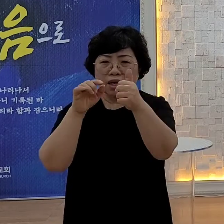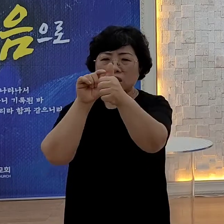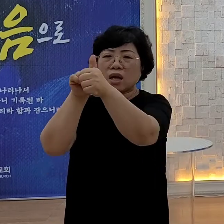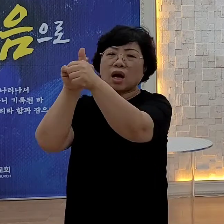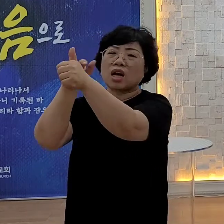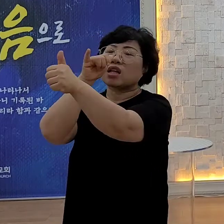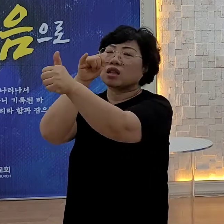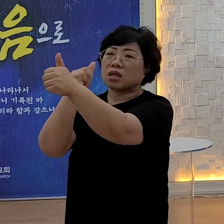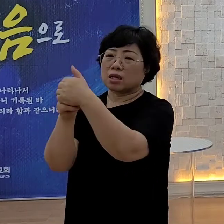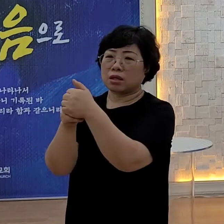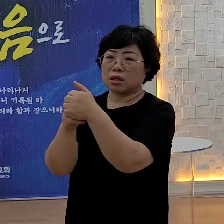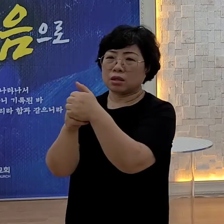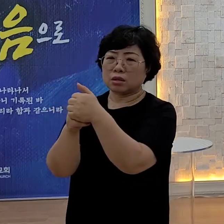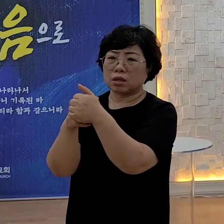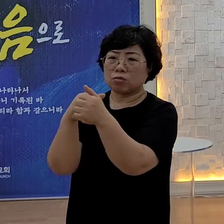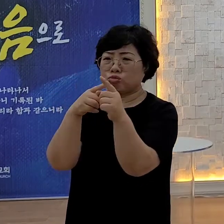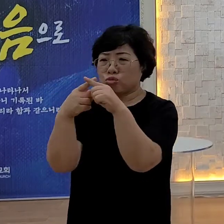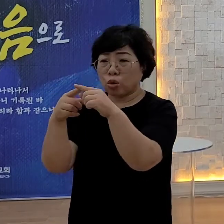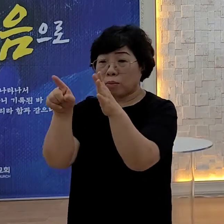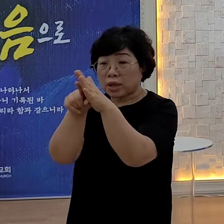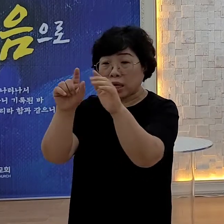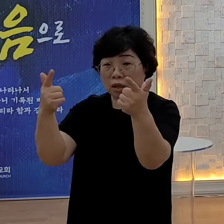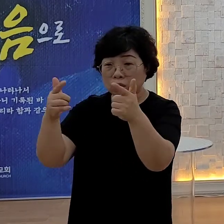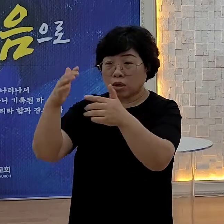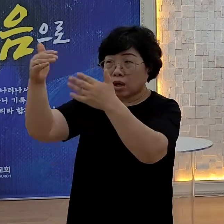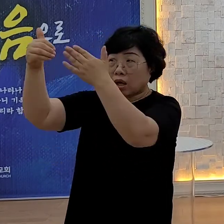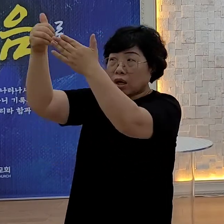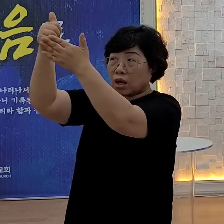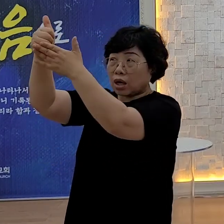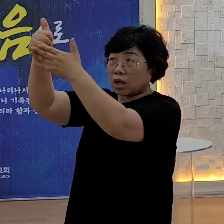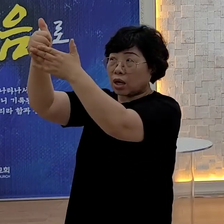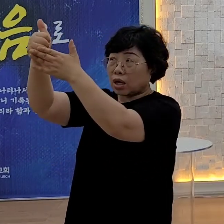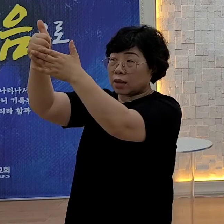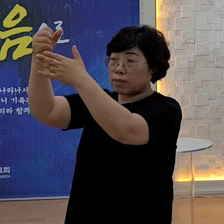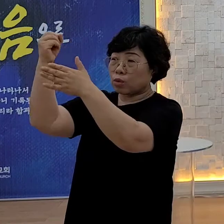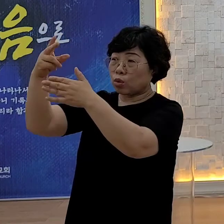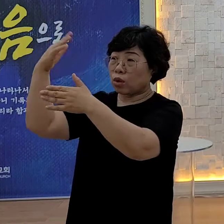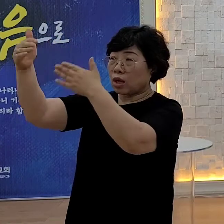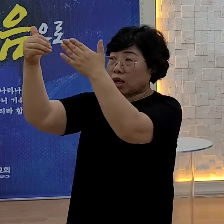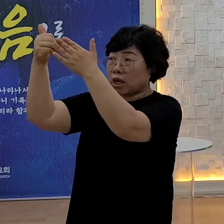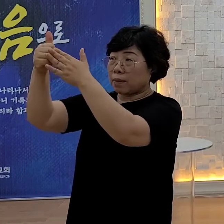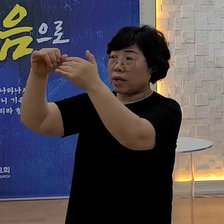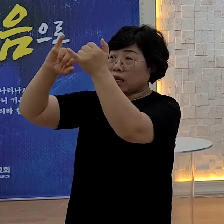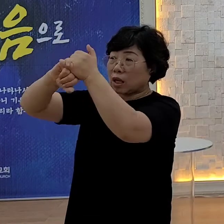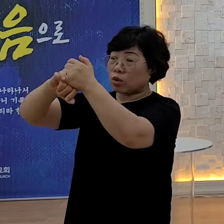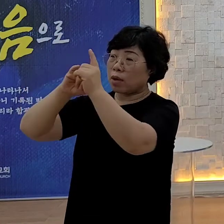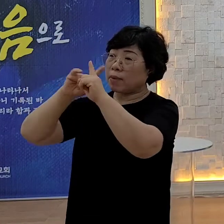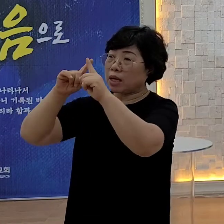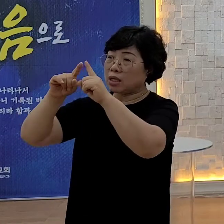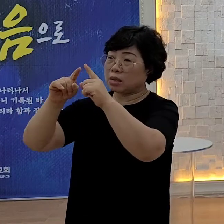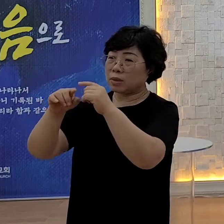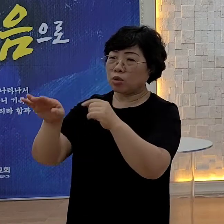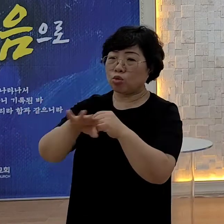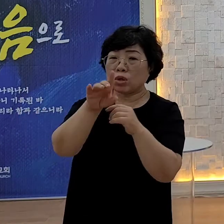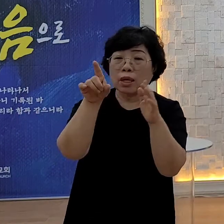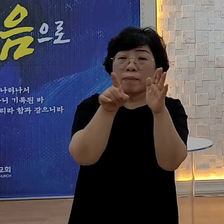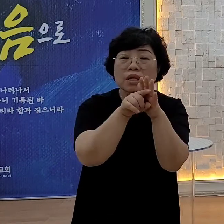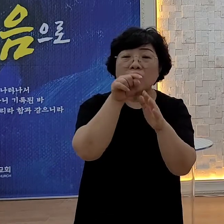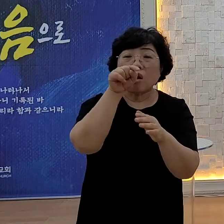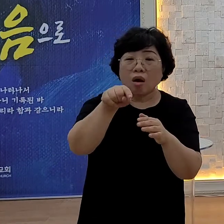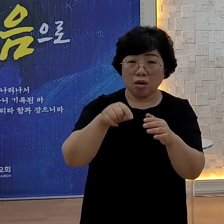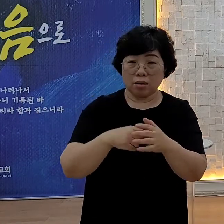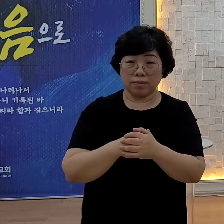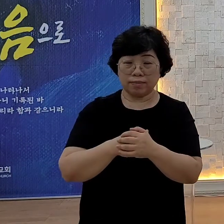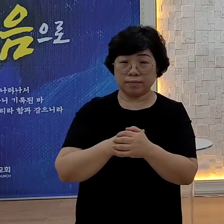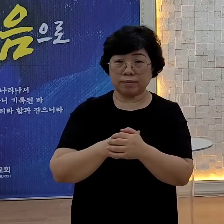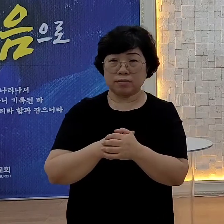대상. 뭐냐? 하나님과 그분이 약속하신 말씀이 바로 그 대상입니다. 아무나 믿는 게